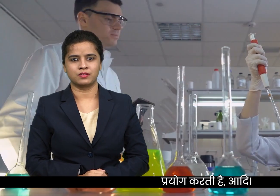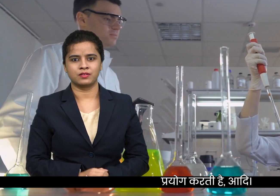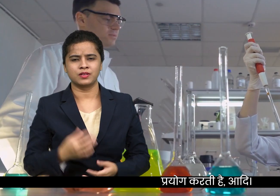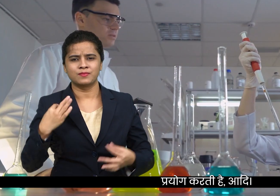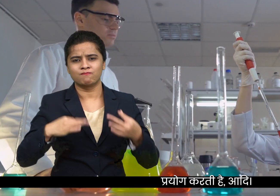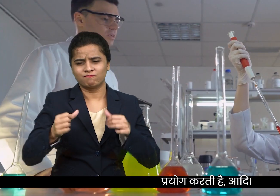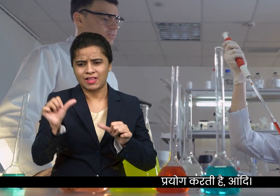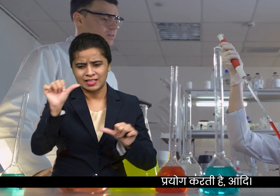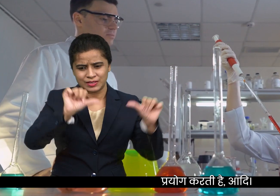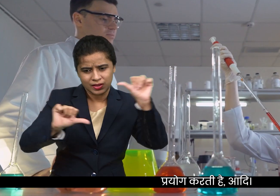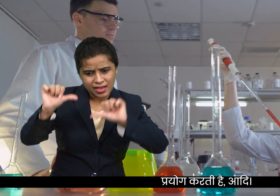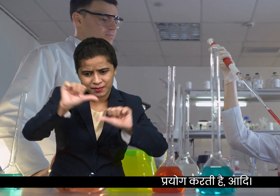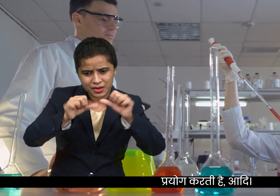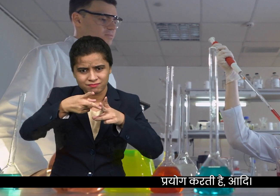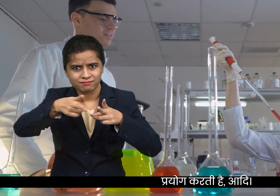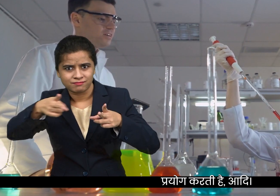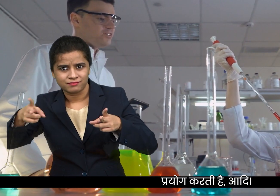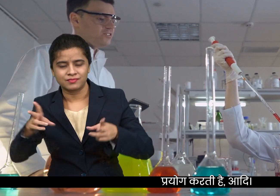प्रयोग करती है आदि।